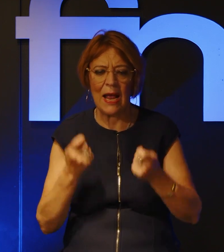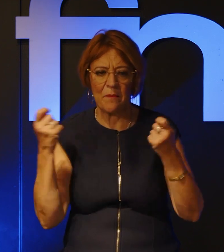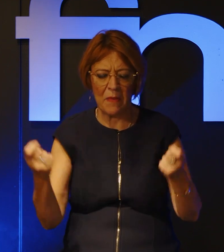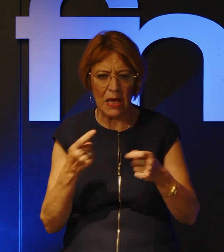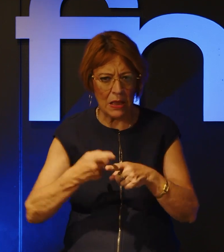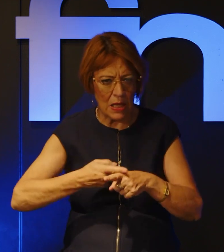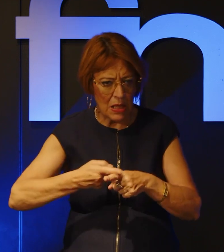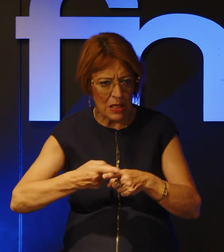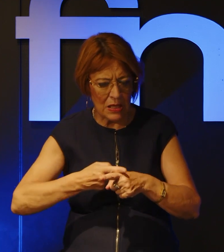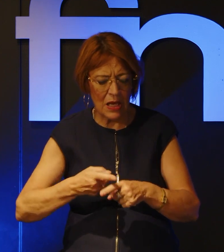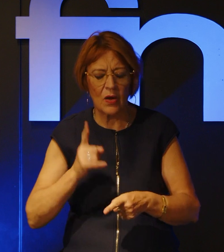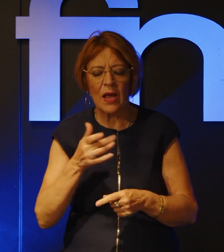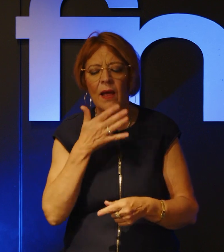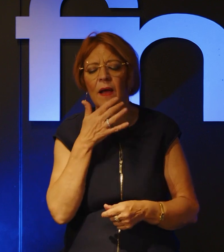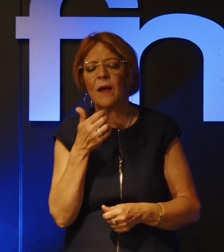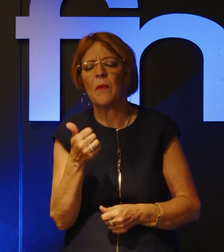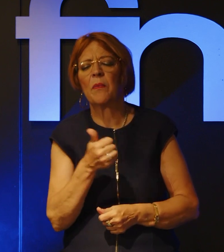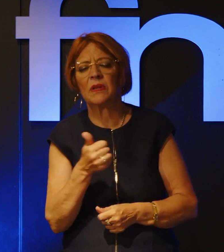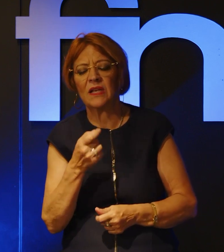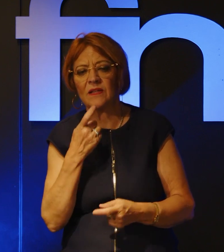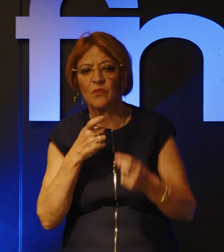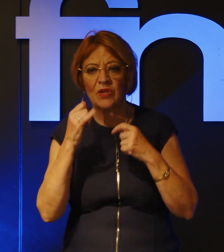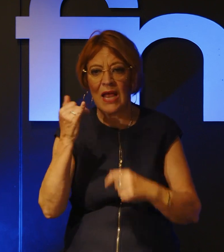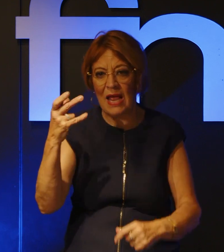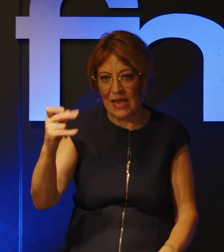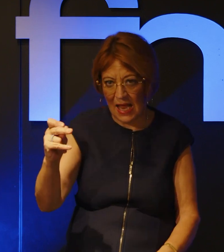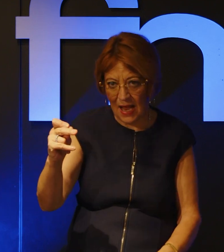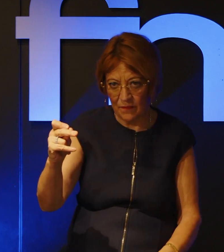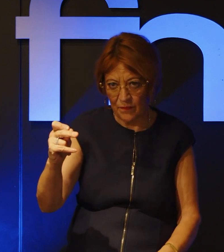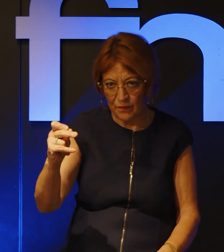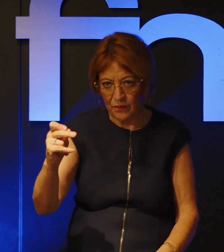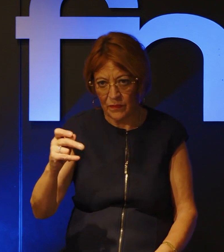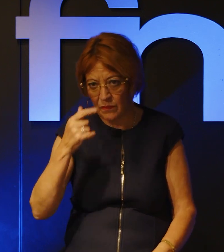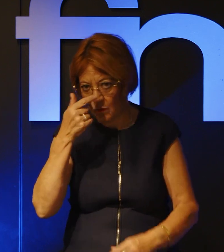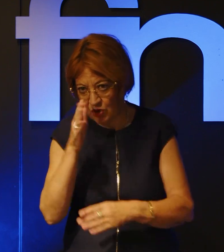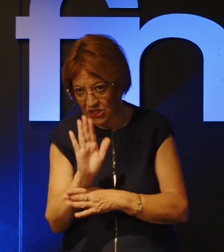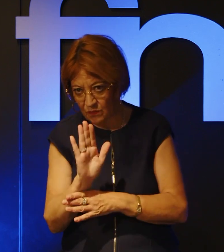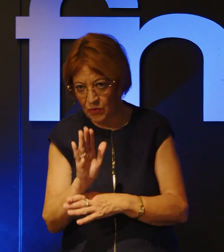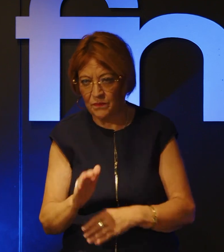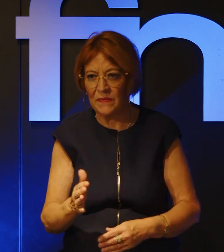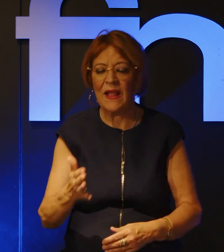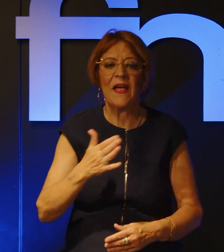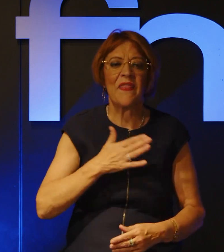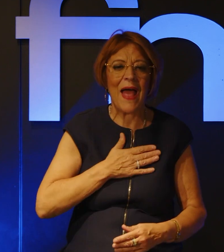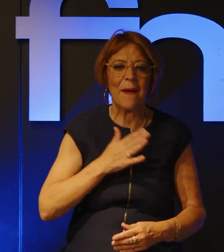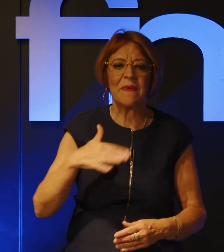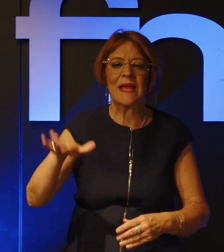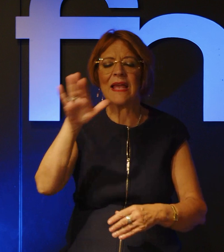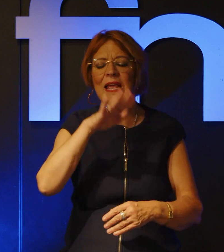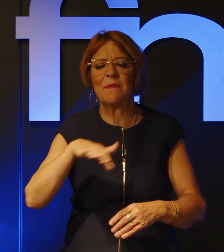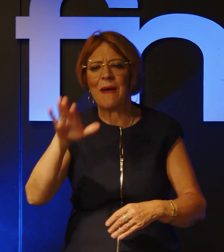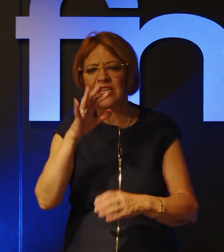eh o conceito de beleza perguntando à Inteligência Artificial por exemplo dá-me uma imagem ou